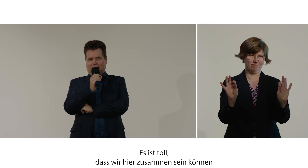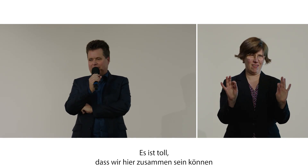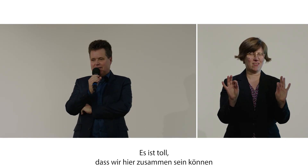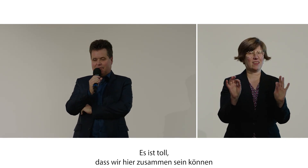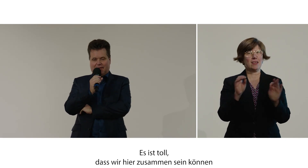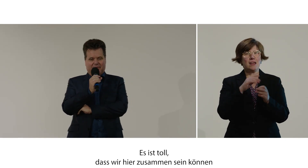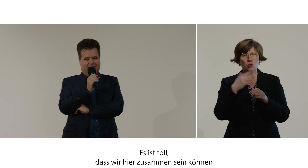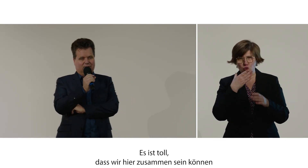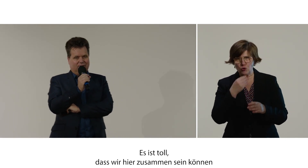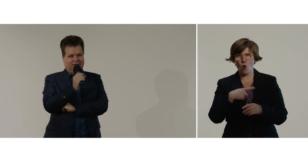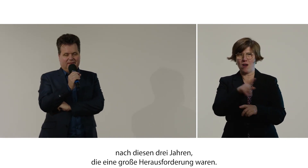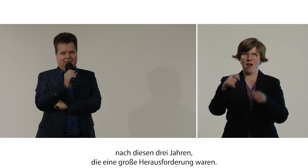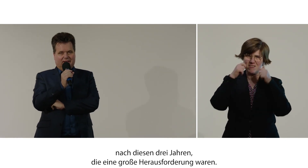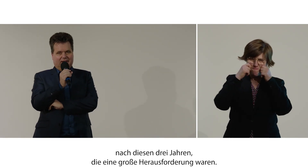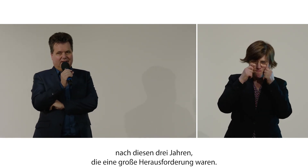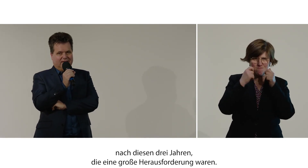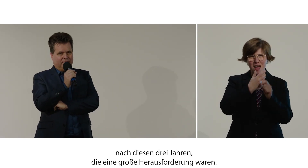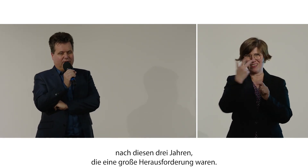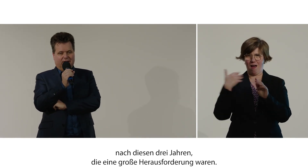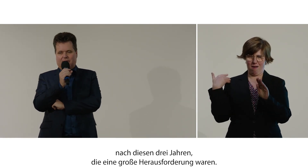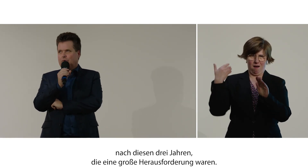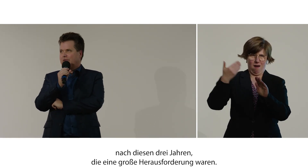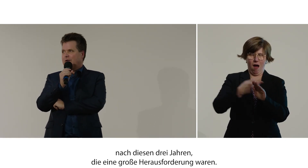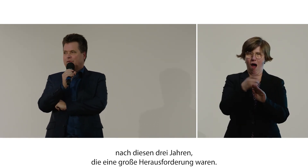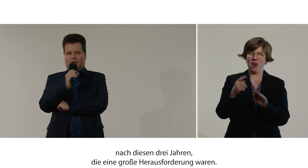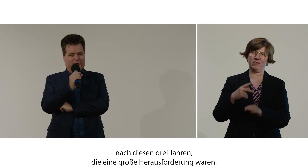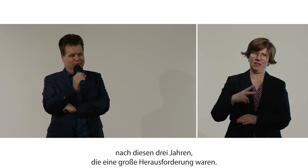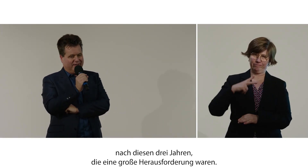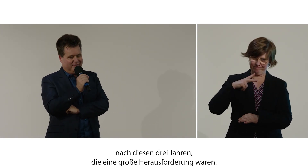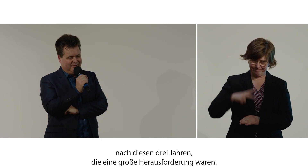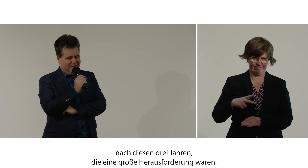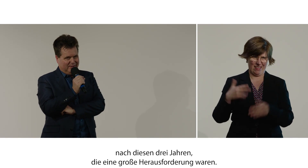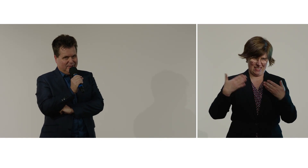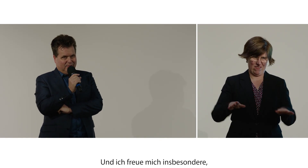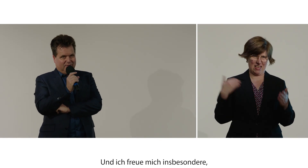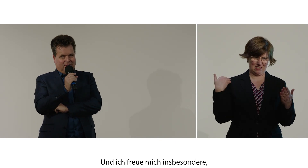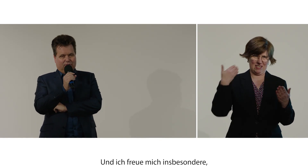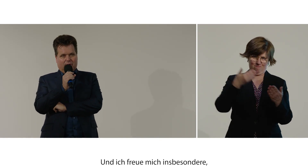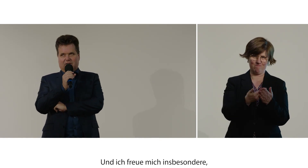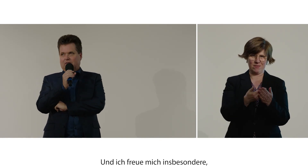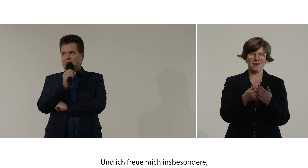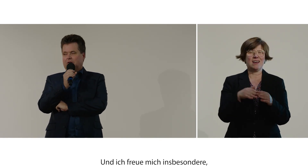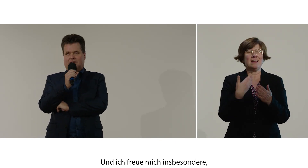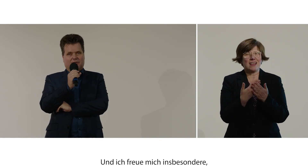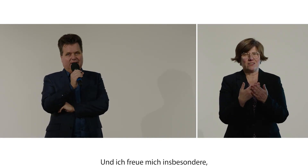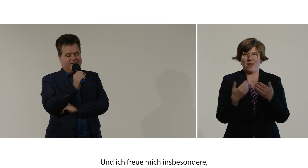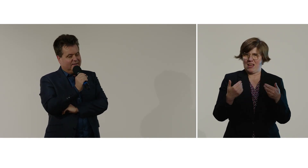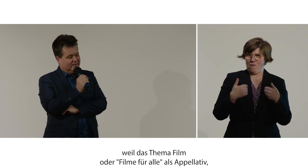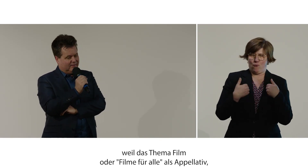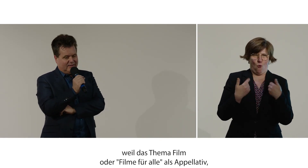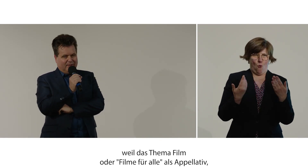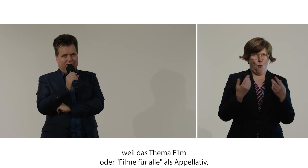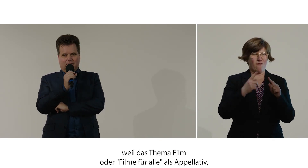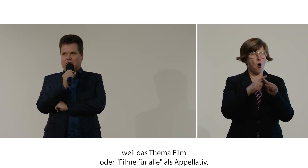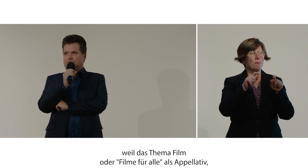einfach hier zusammen sein können nach diesen drei Jahren, die ja für alle eine große Herausforderung waren. Und ich freue mich insbesondere, weil